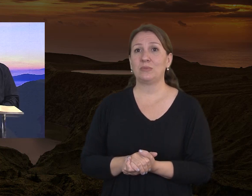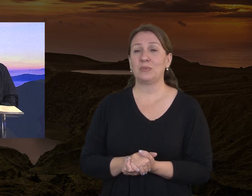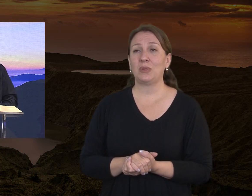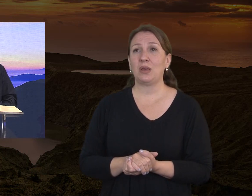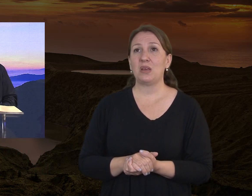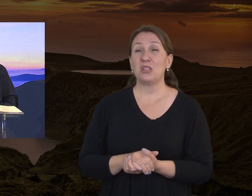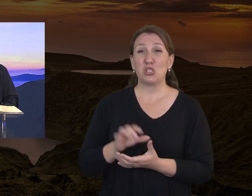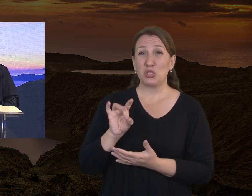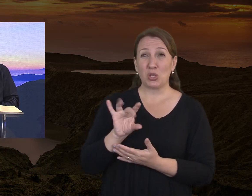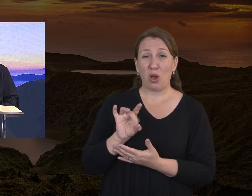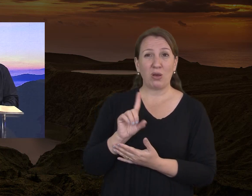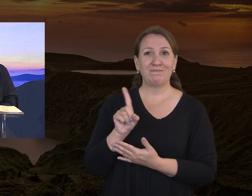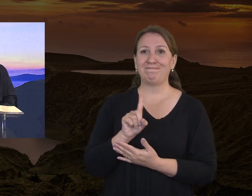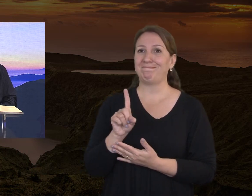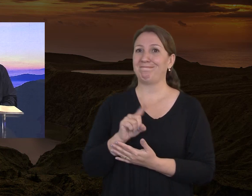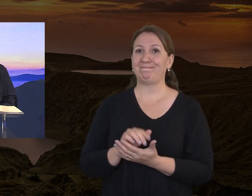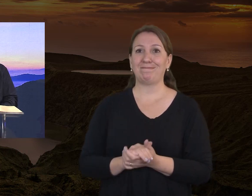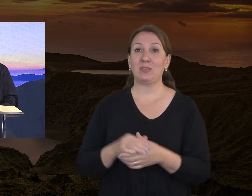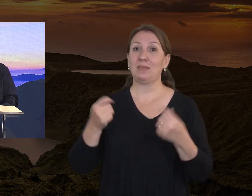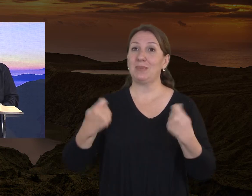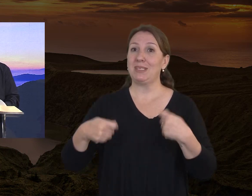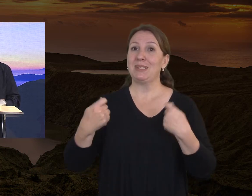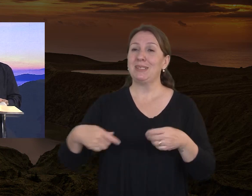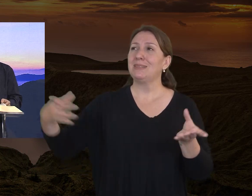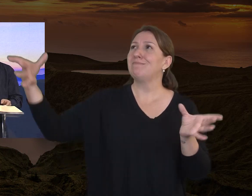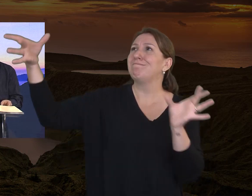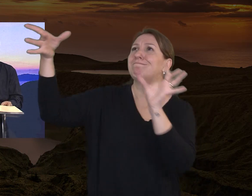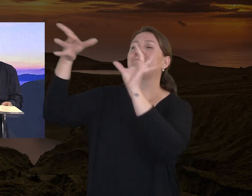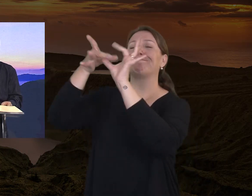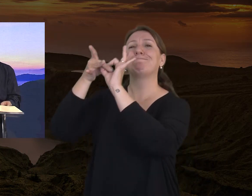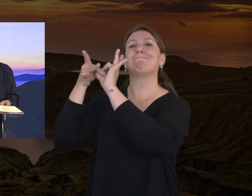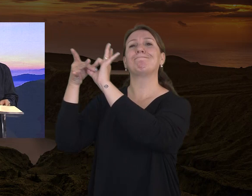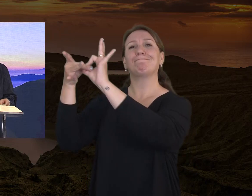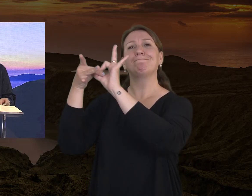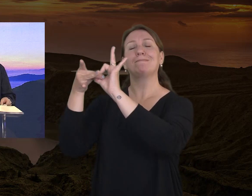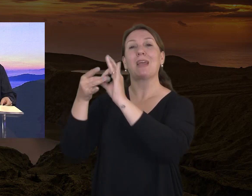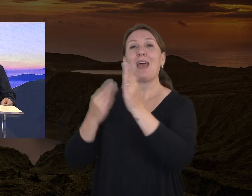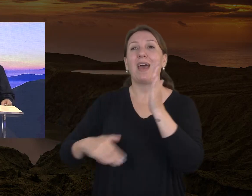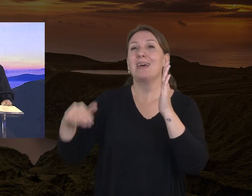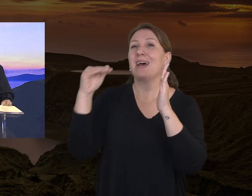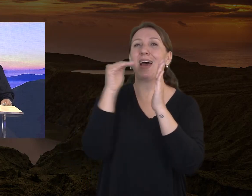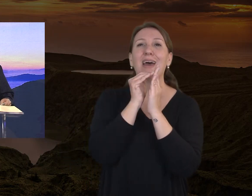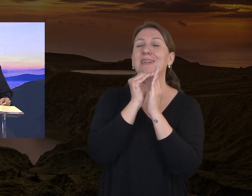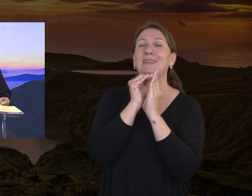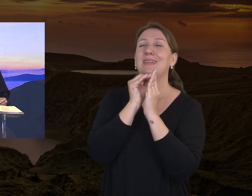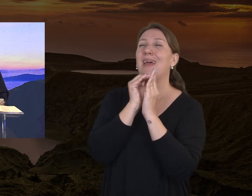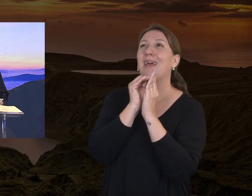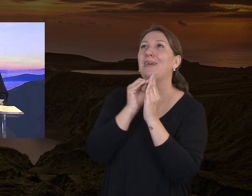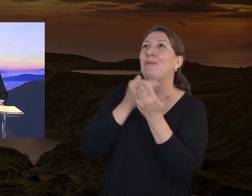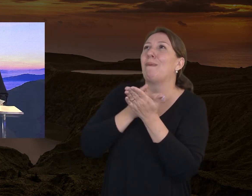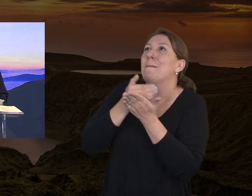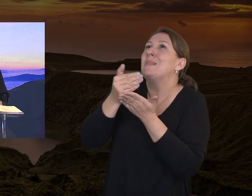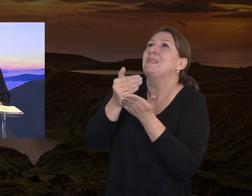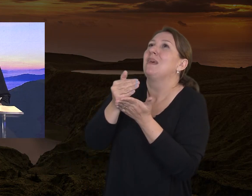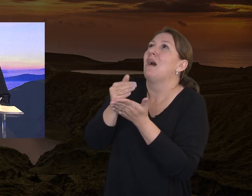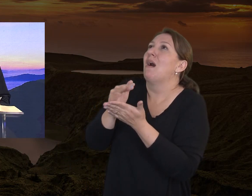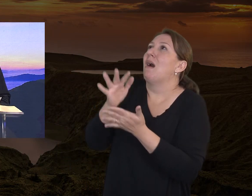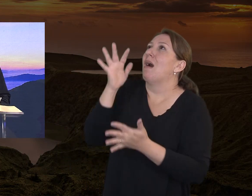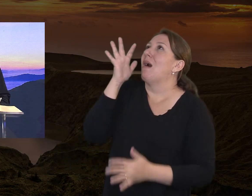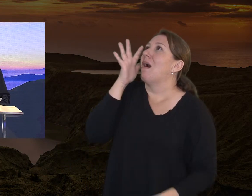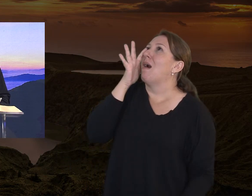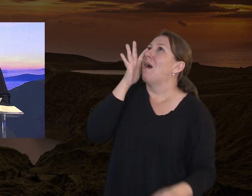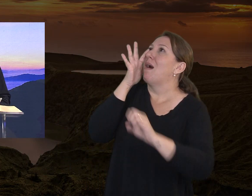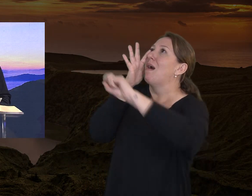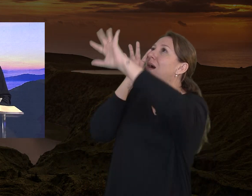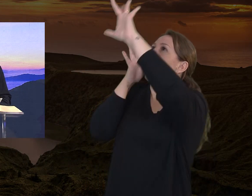reconciliações posteriores, até chegar no Santo dos Santos. E lá no Santo dos Santos você vai contemplar a